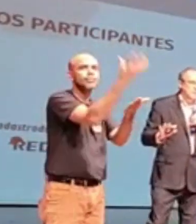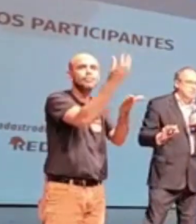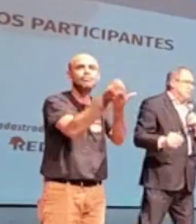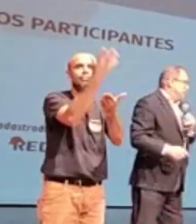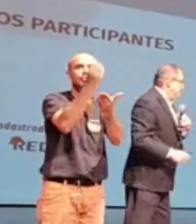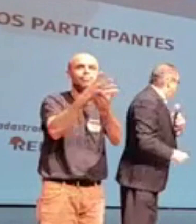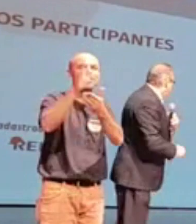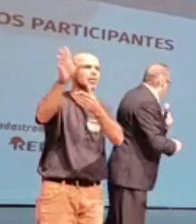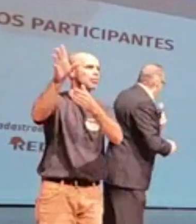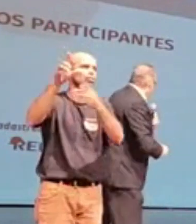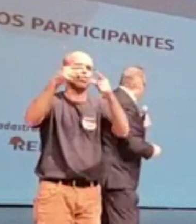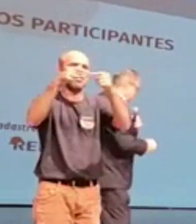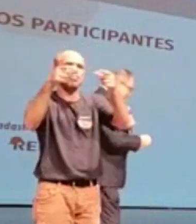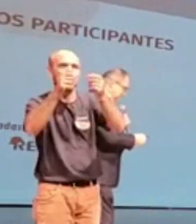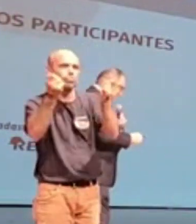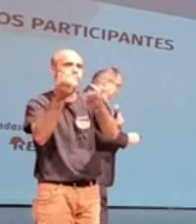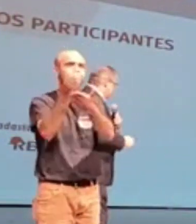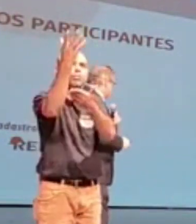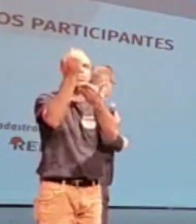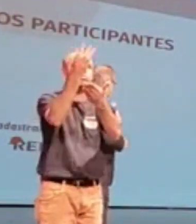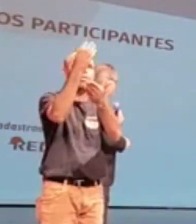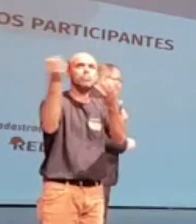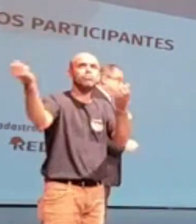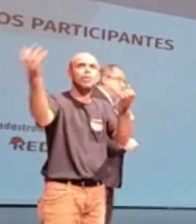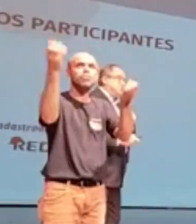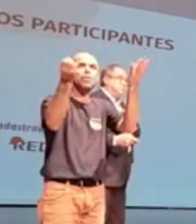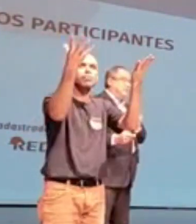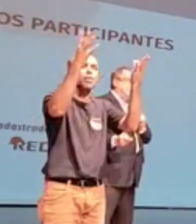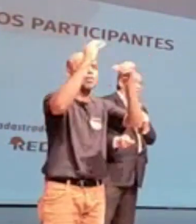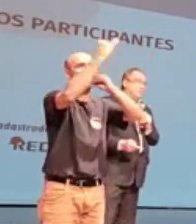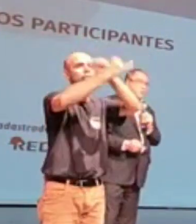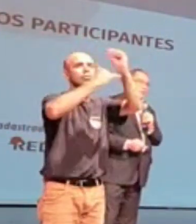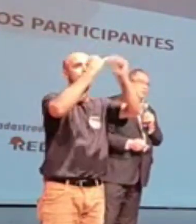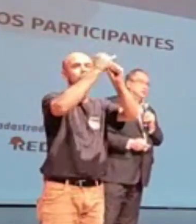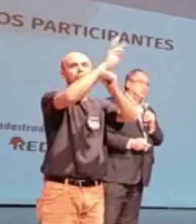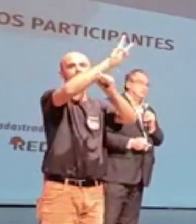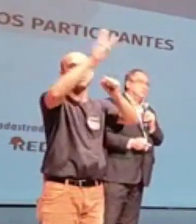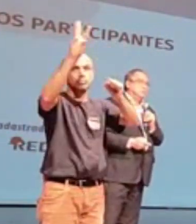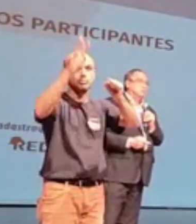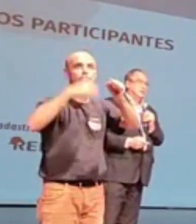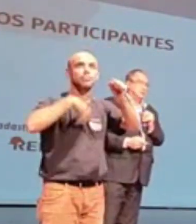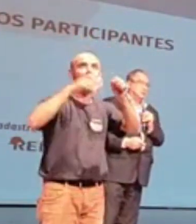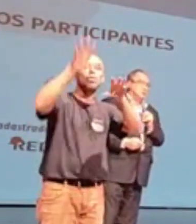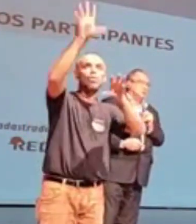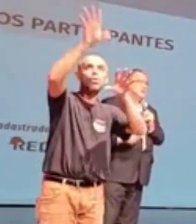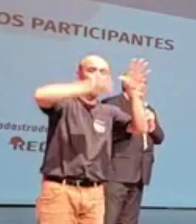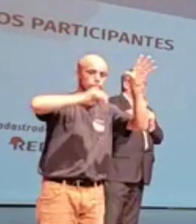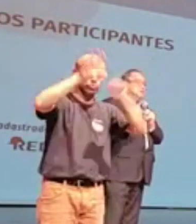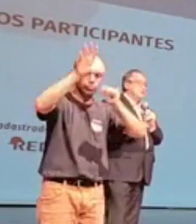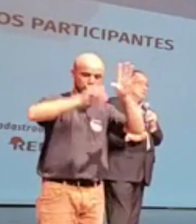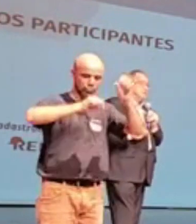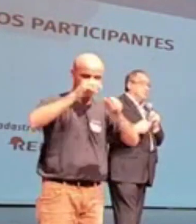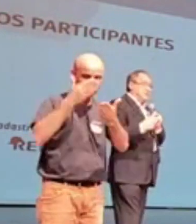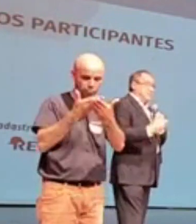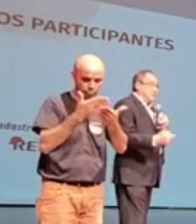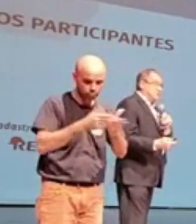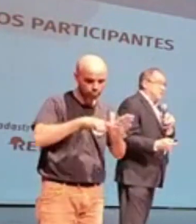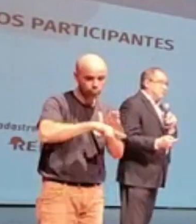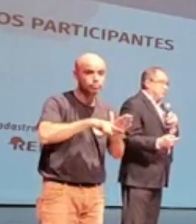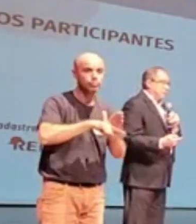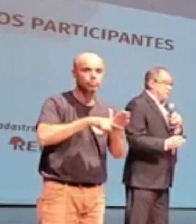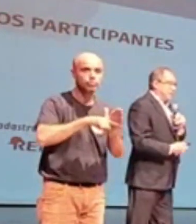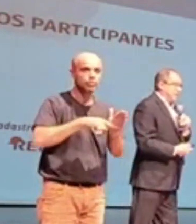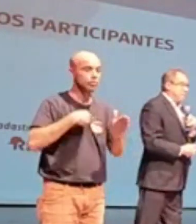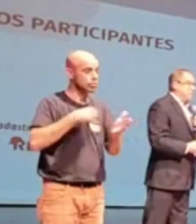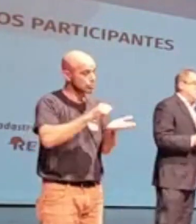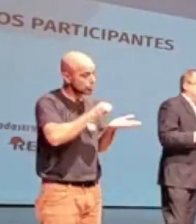tá? Então é muito interessante essa forma para coleta de trabalhos de muitos centros. Então quando você manda para uma revista que